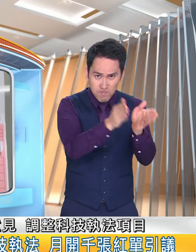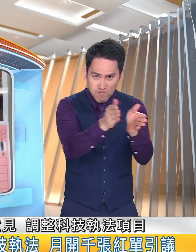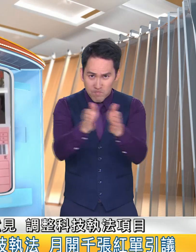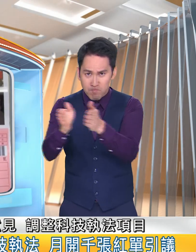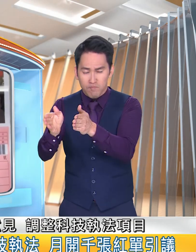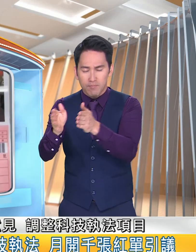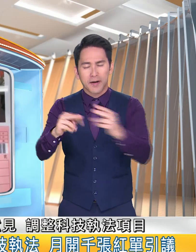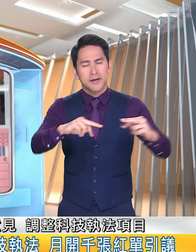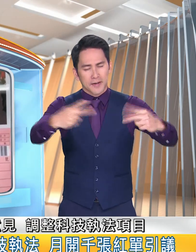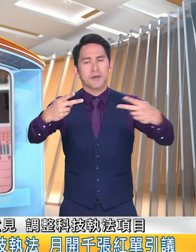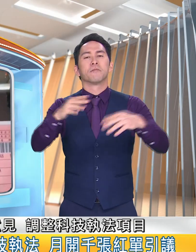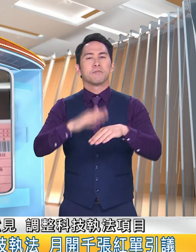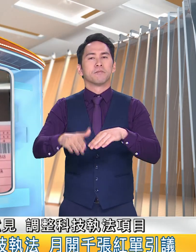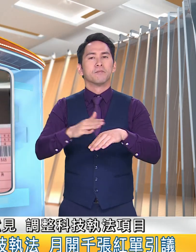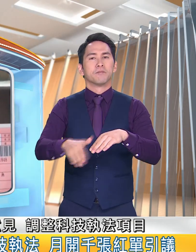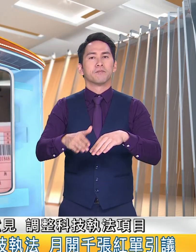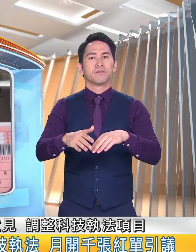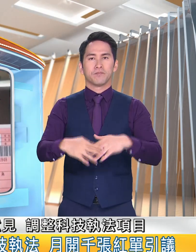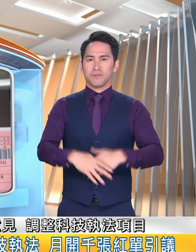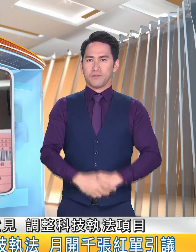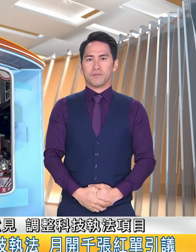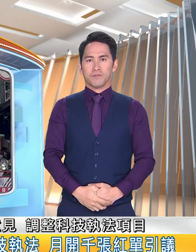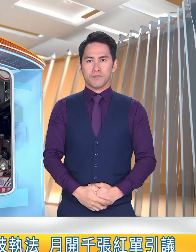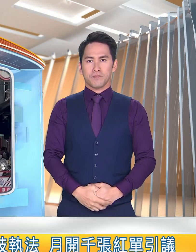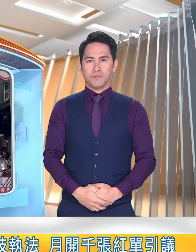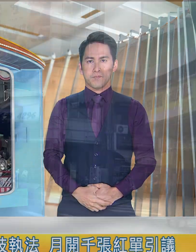科技执法项目。